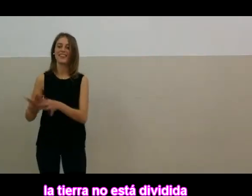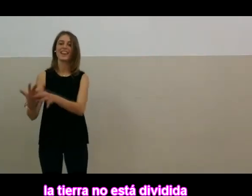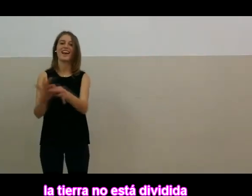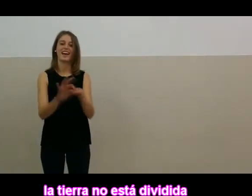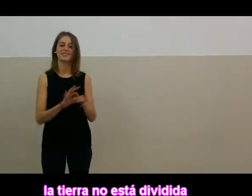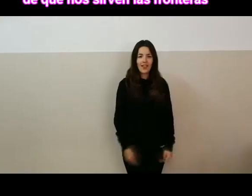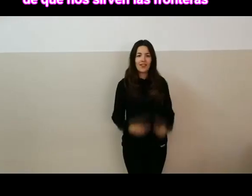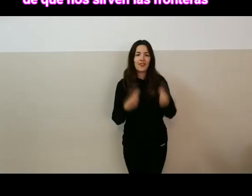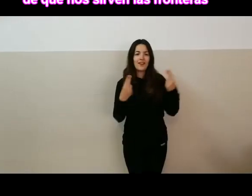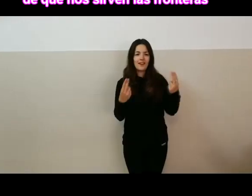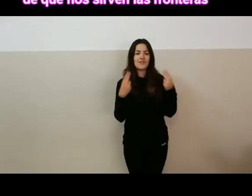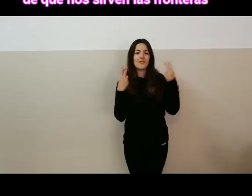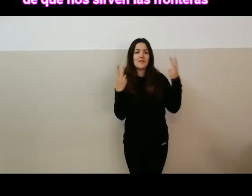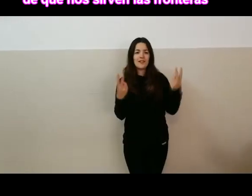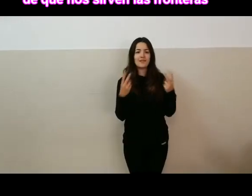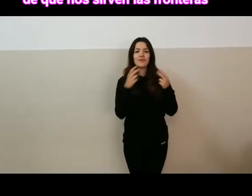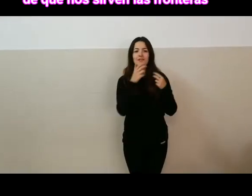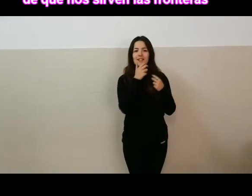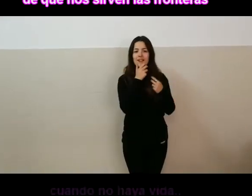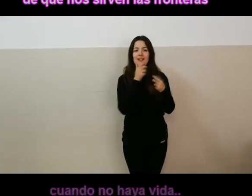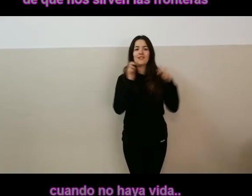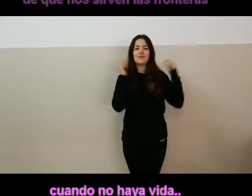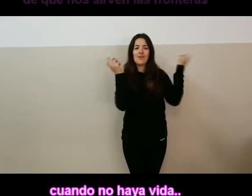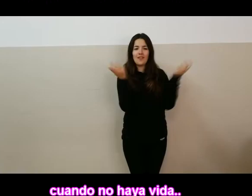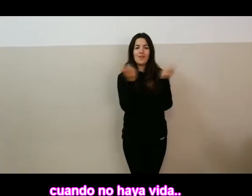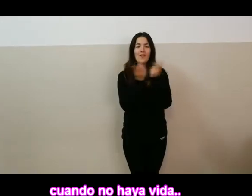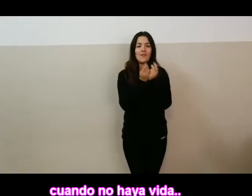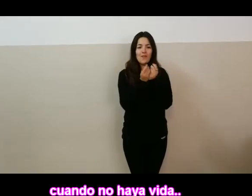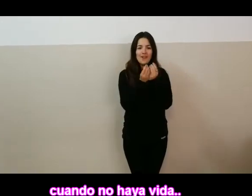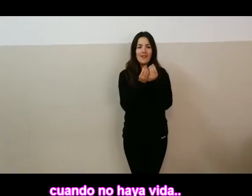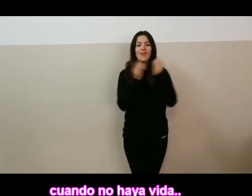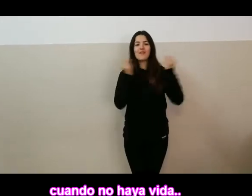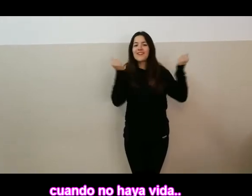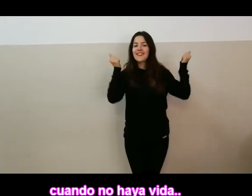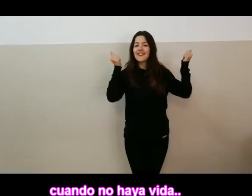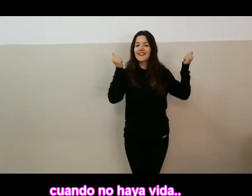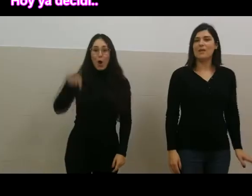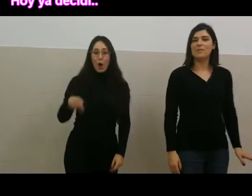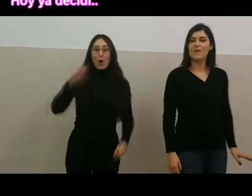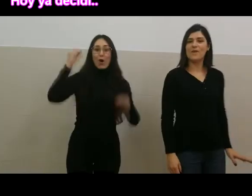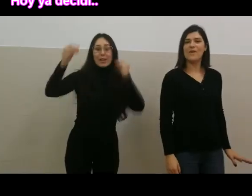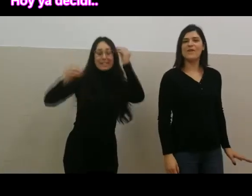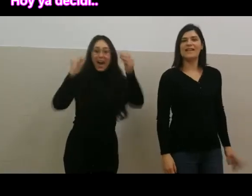dividida. ¿De qué nos sirven las fronteras cuando no haya vida? Hoy